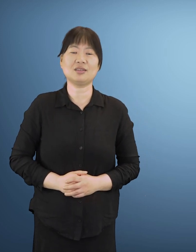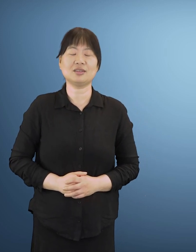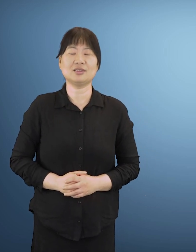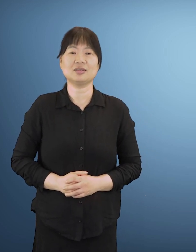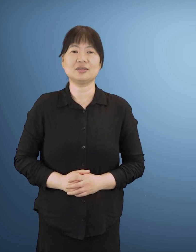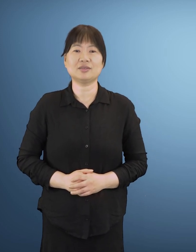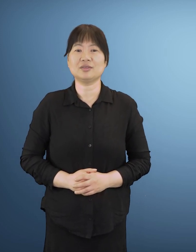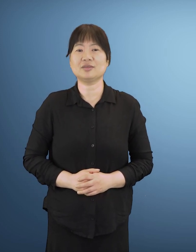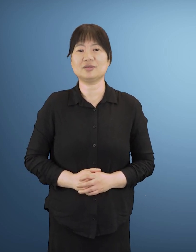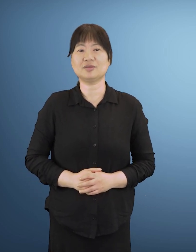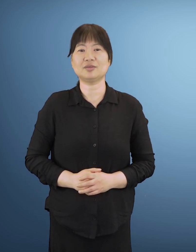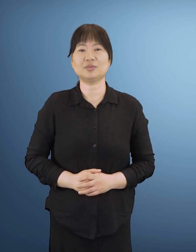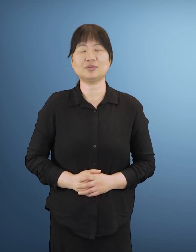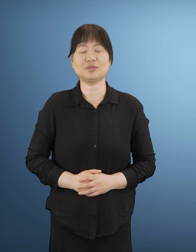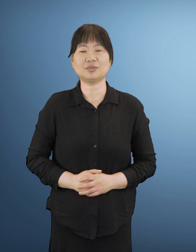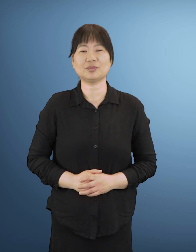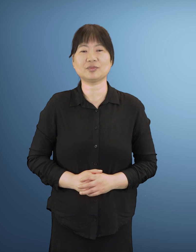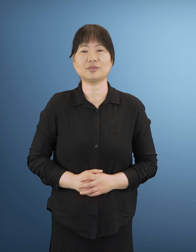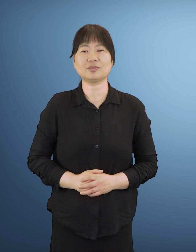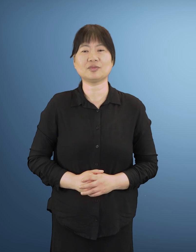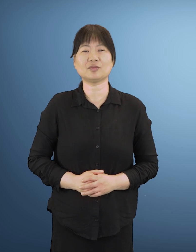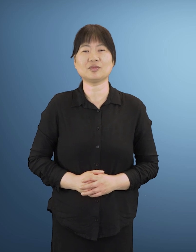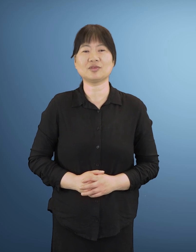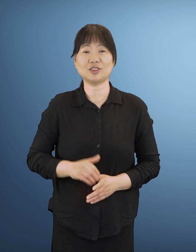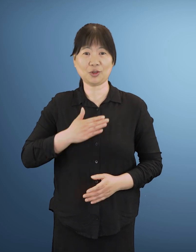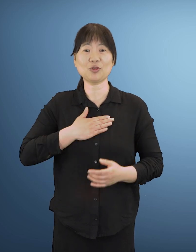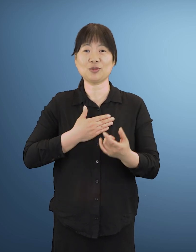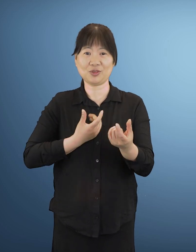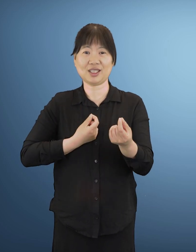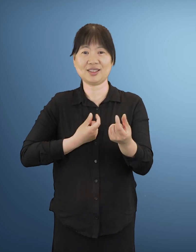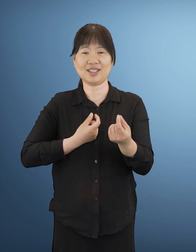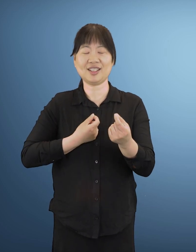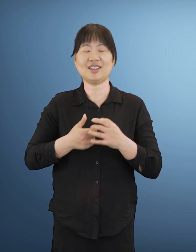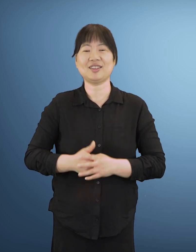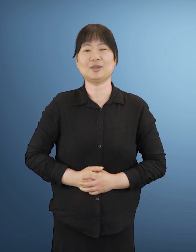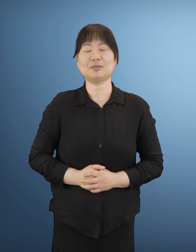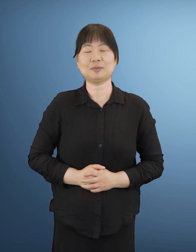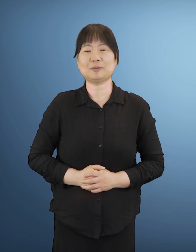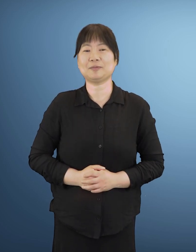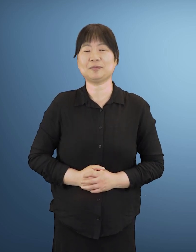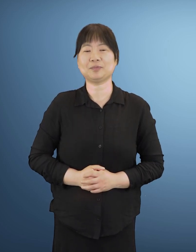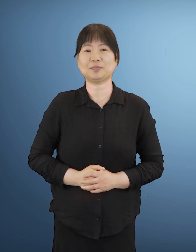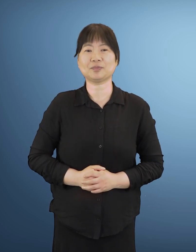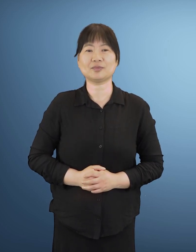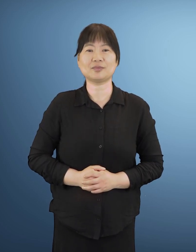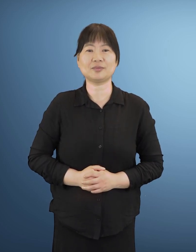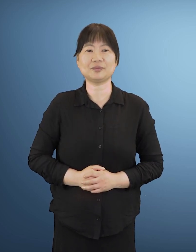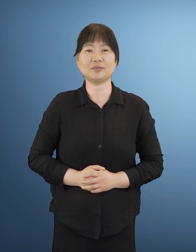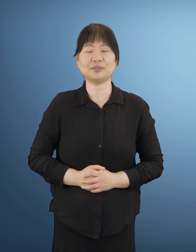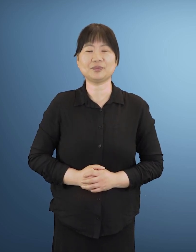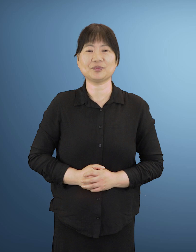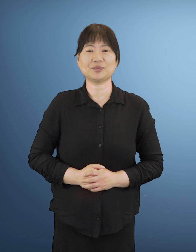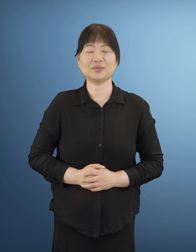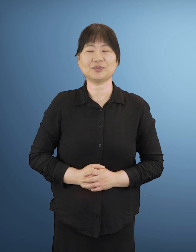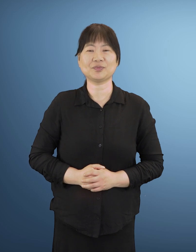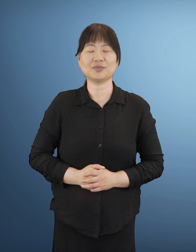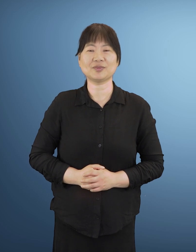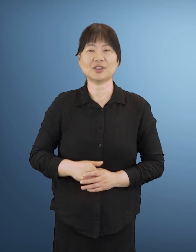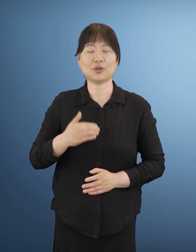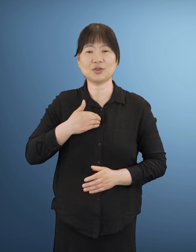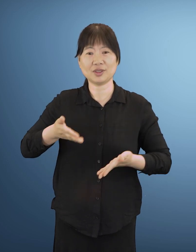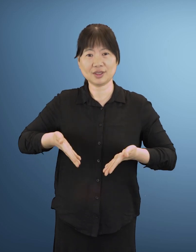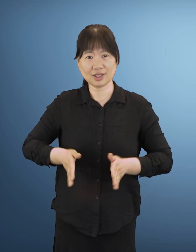있어요. 그 중엔 뭐 저도 마찬가지예요. 저도 이제 호적에 보면 본